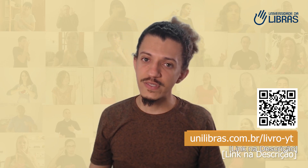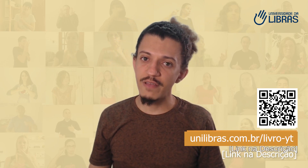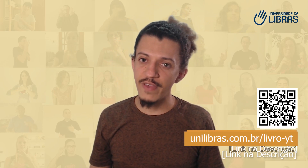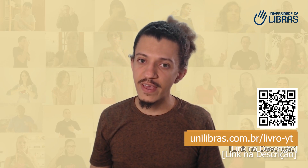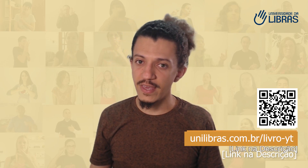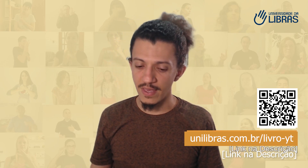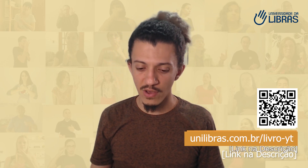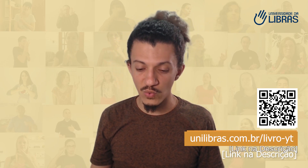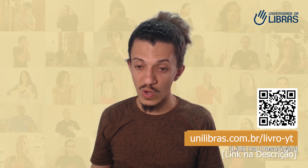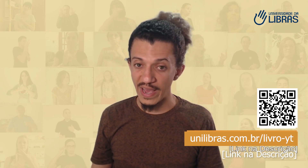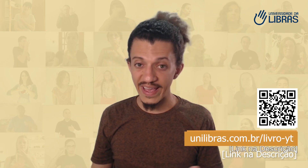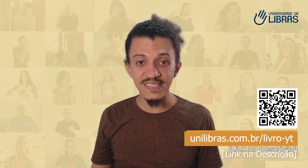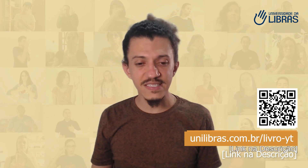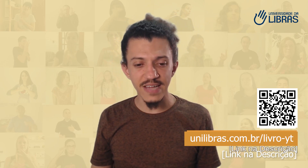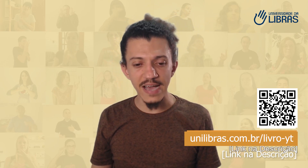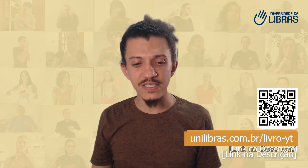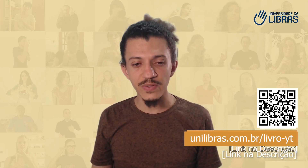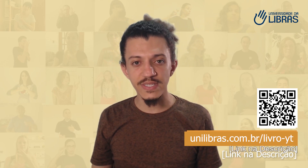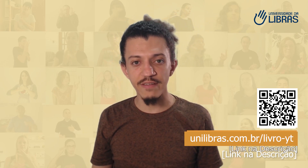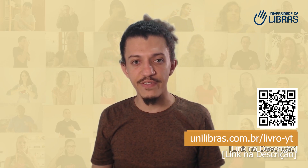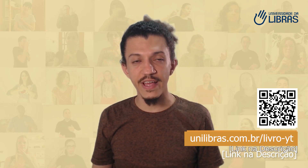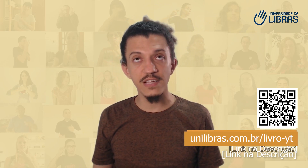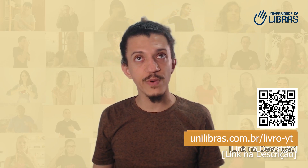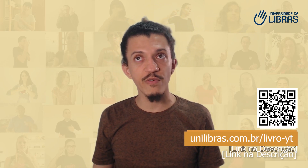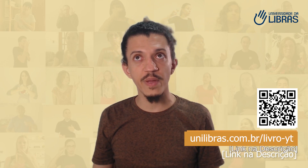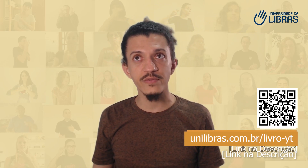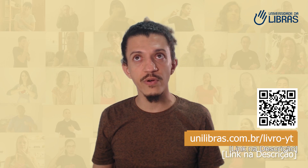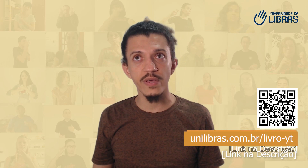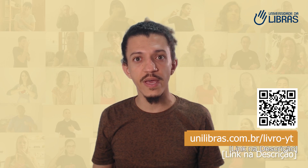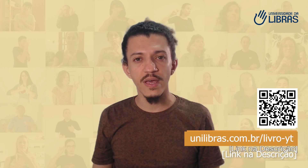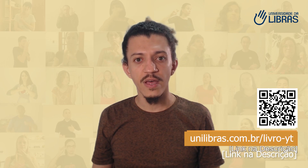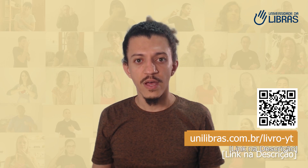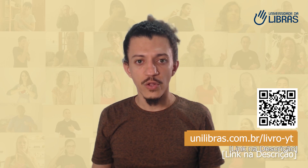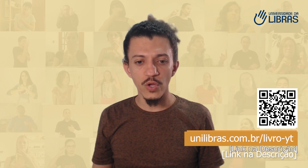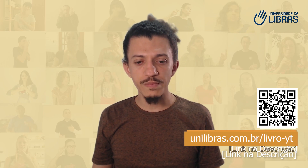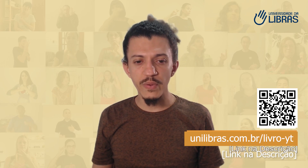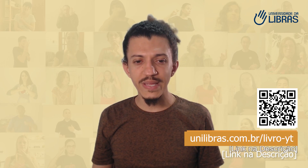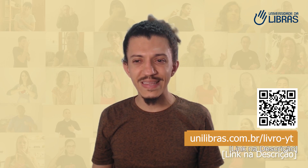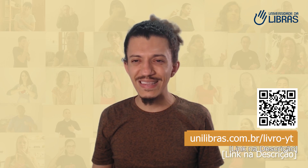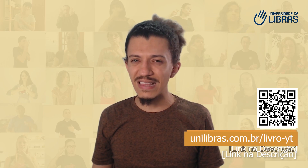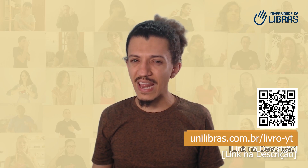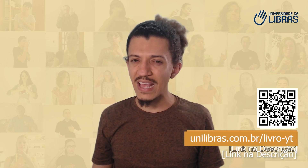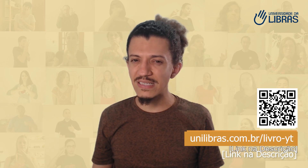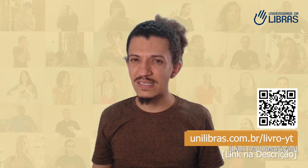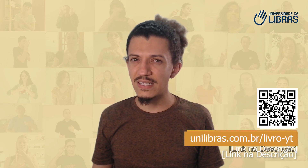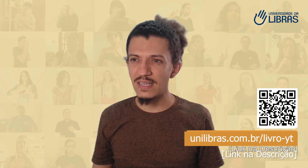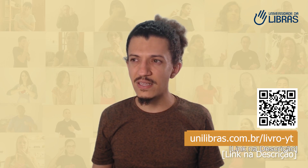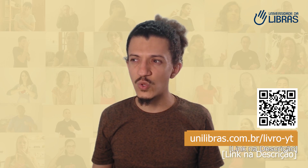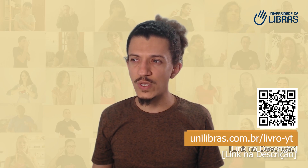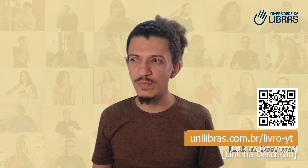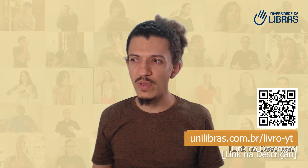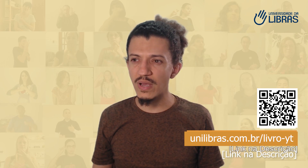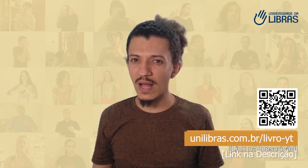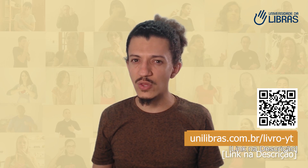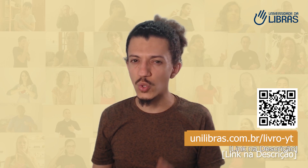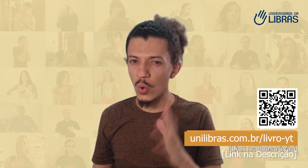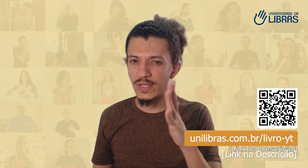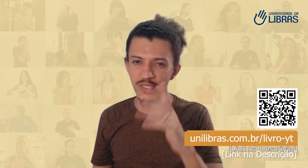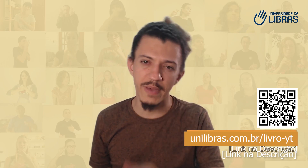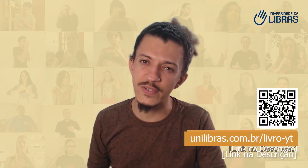você vê que esses sinais, eu escrevi eles, provavelmente foi o quê? 2013, 2014, mais